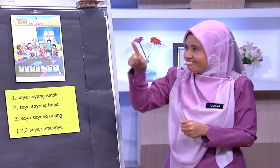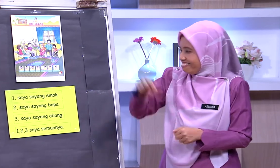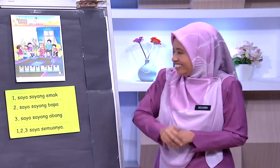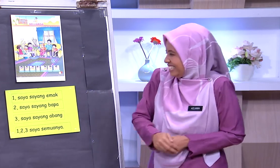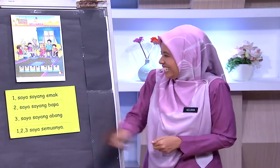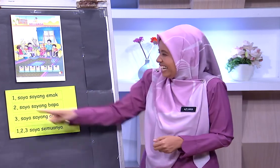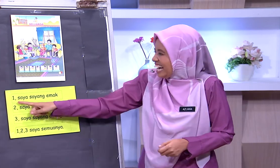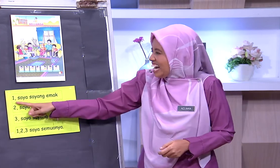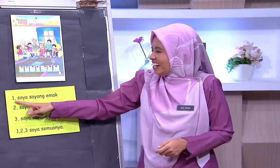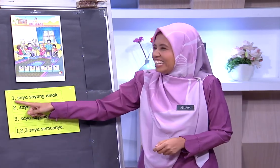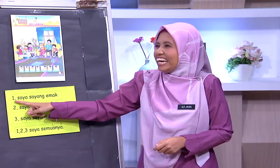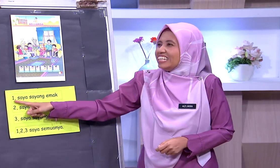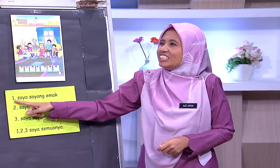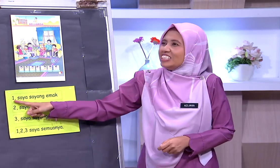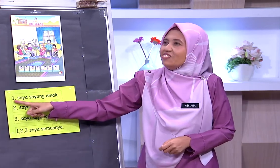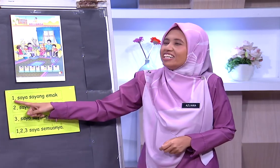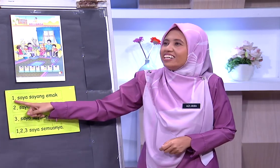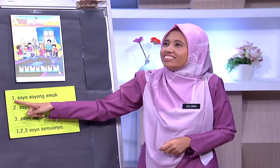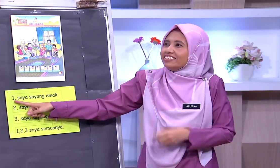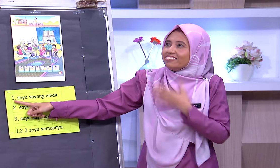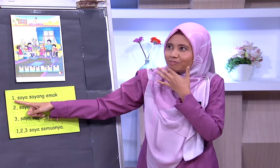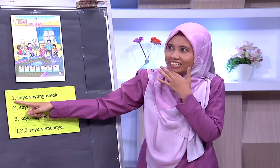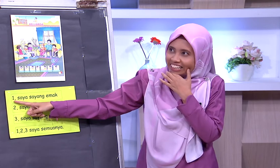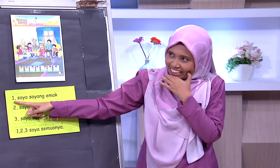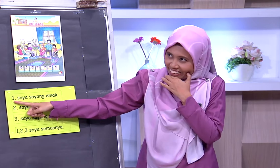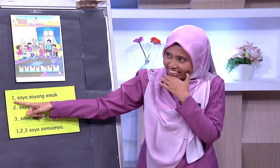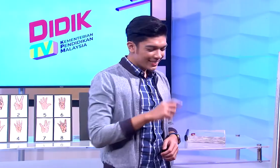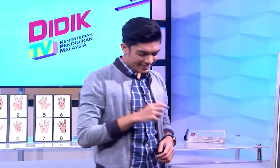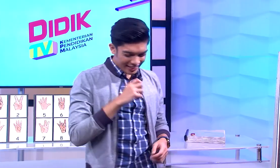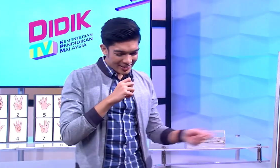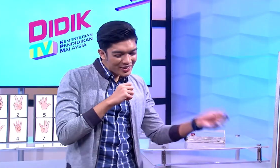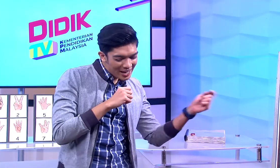betul Oke coba ini aduh